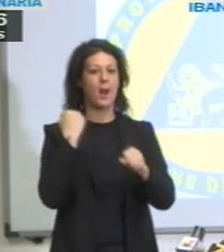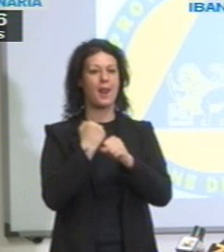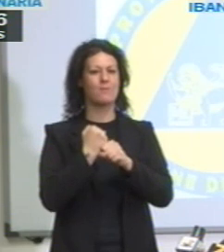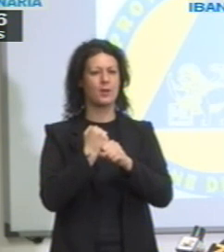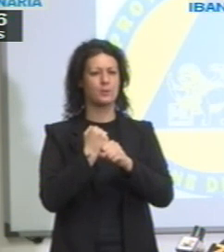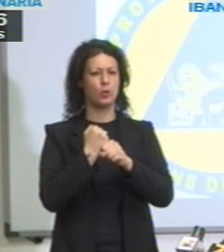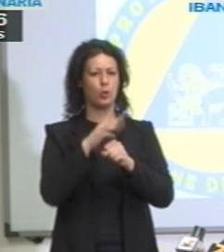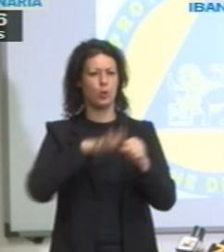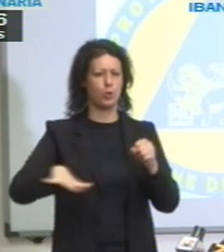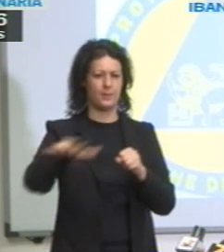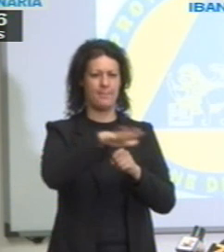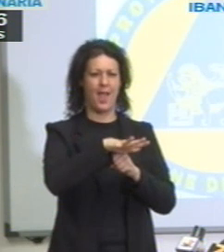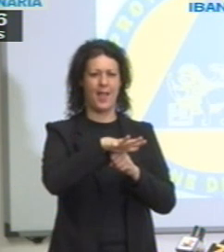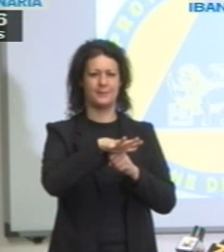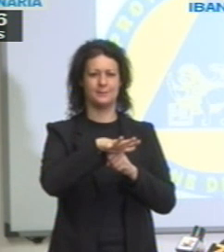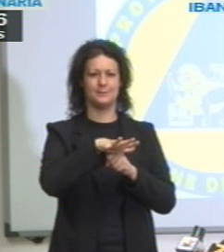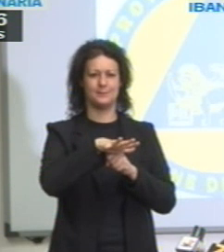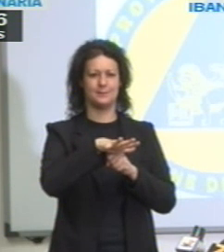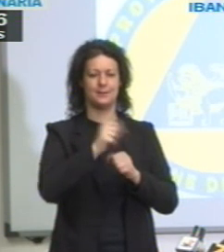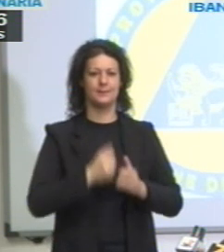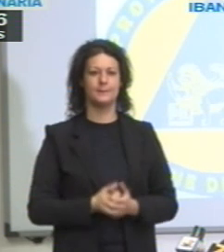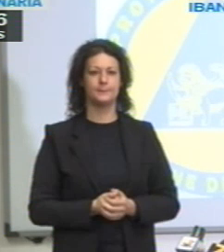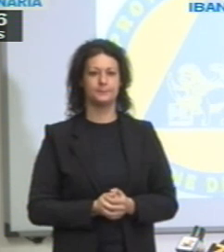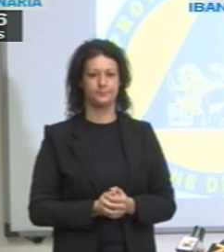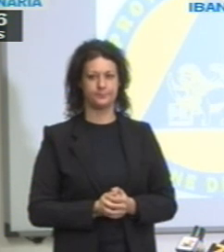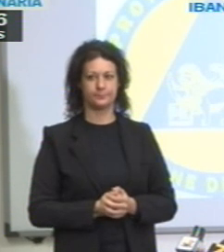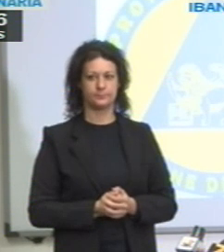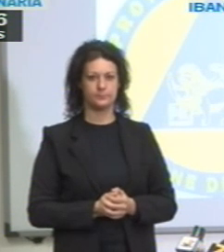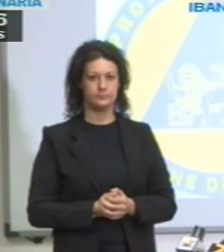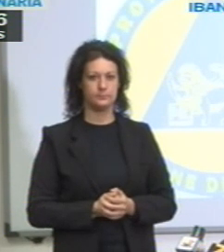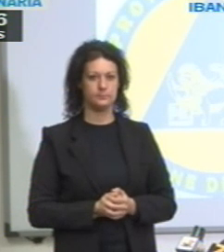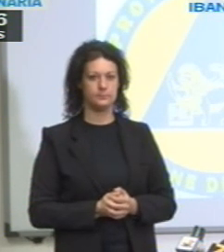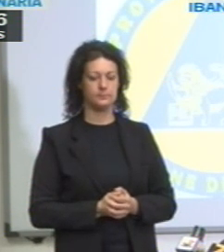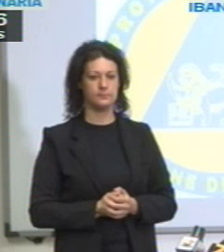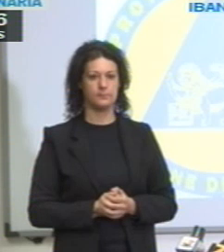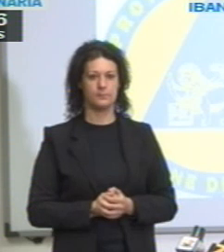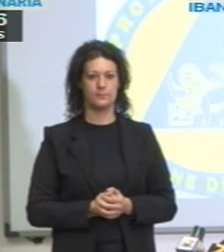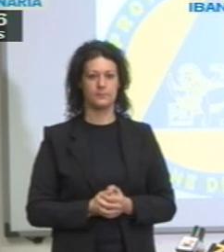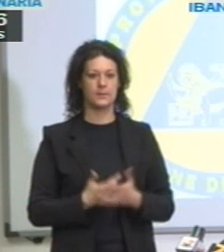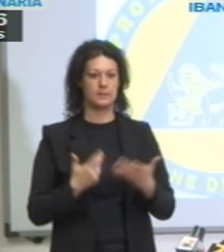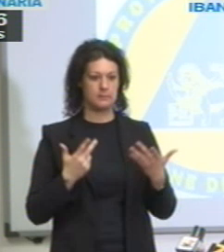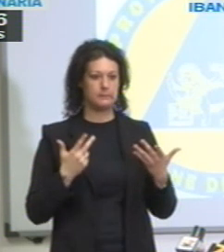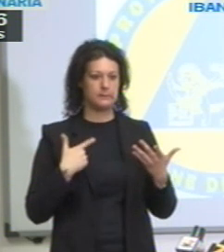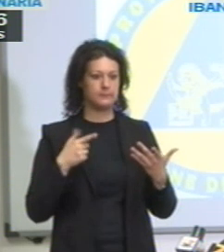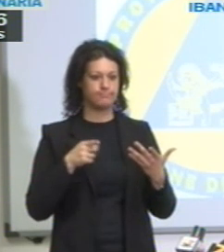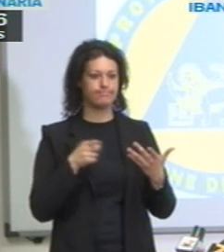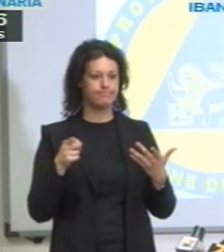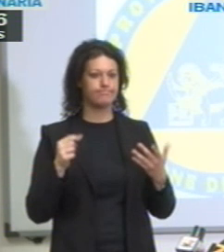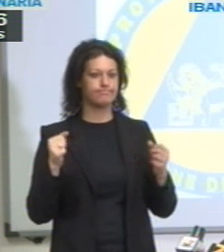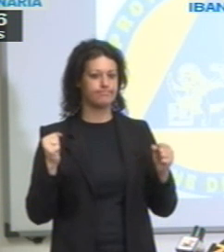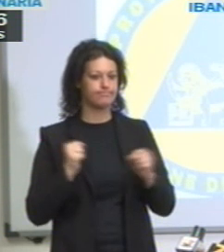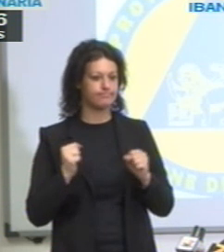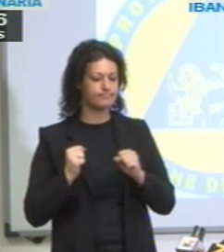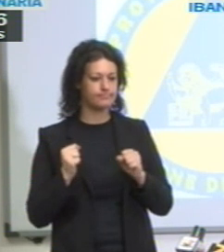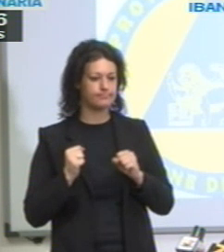imprenditori. C'è ovviamente il timore che tra non molto ci si trovi di fronte ad una